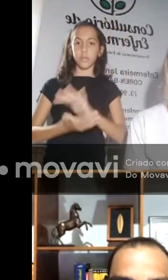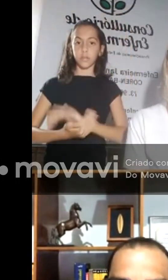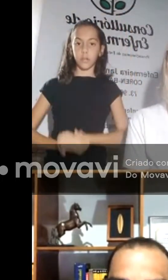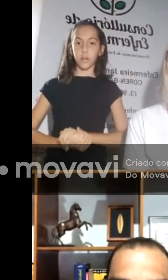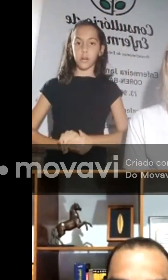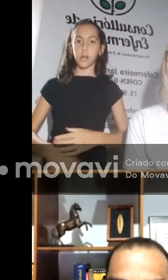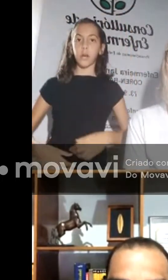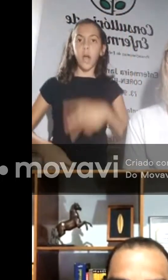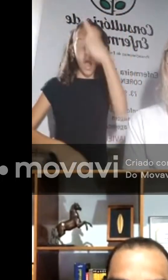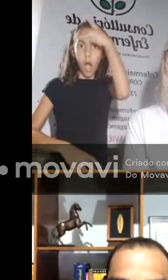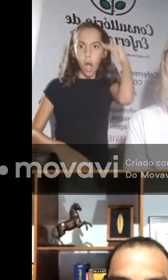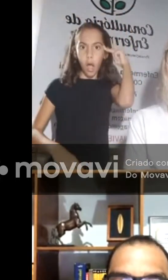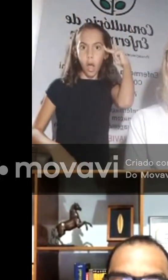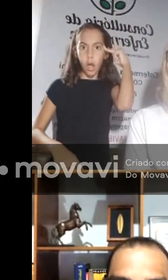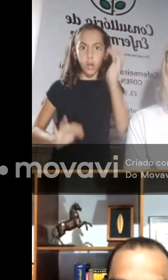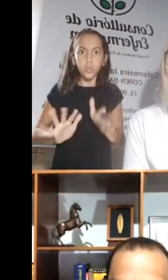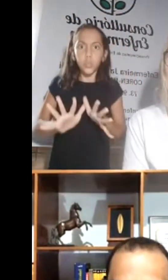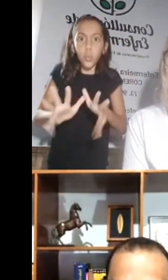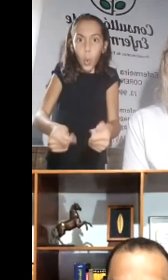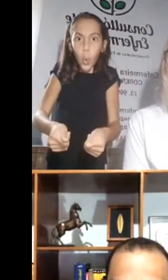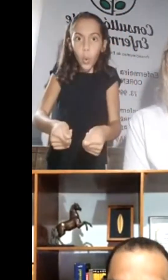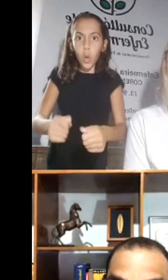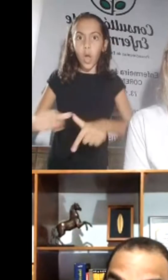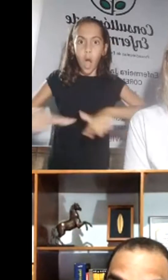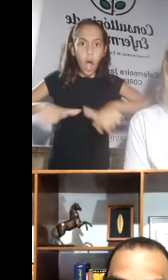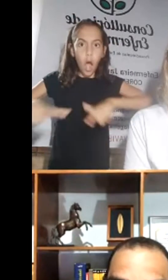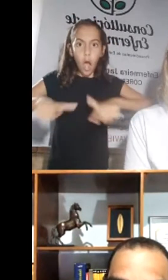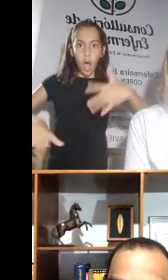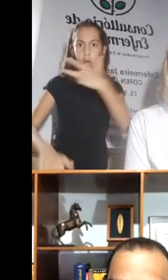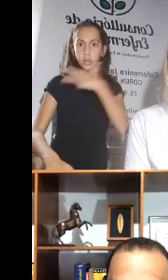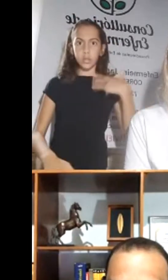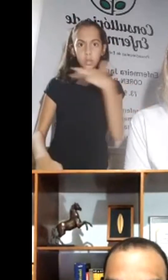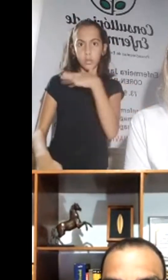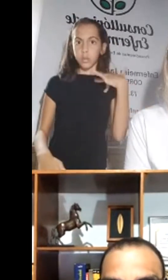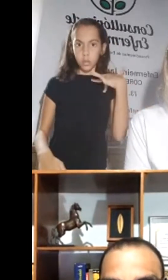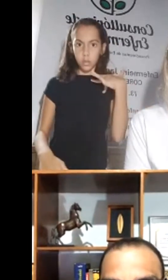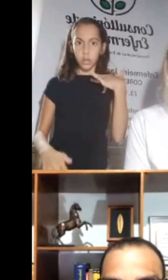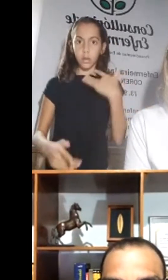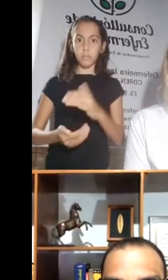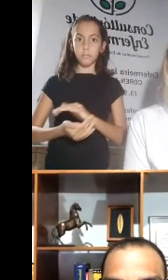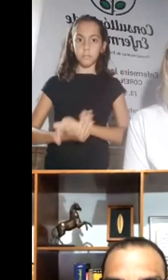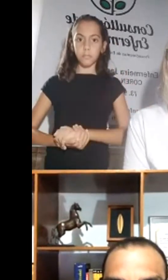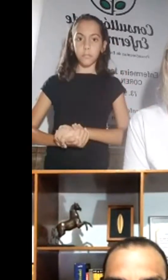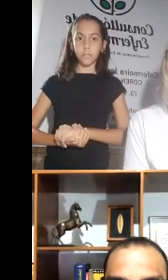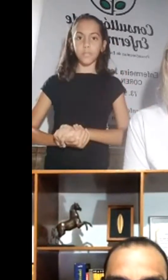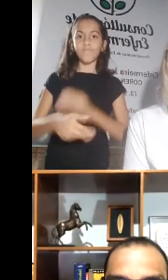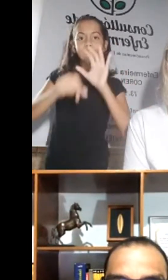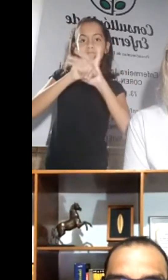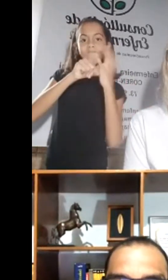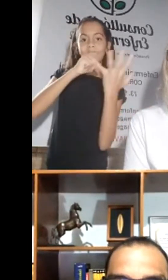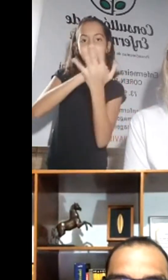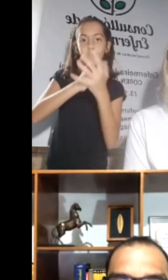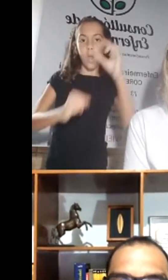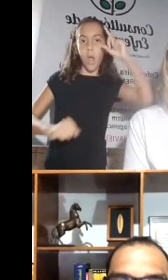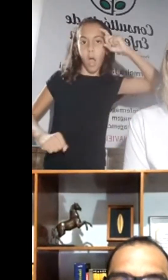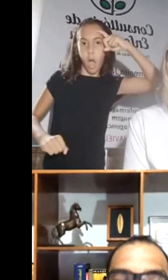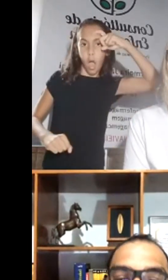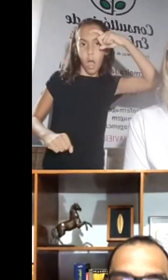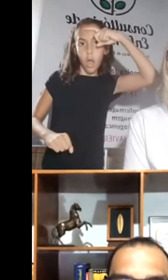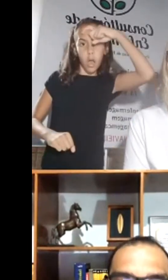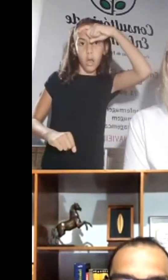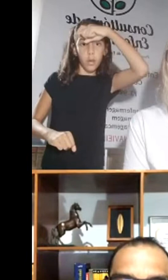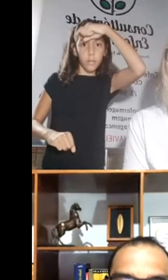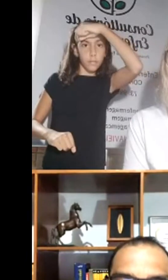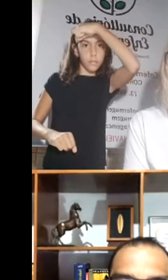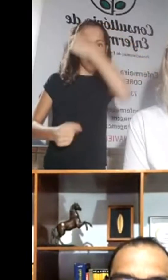aí há tanto tempo e principalmente, que foi sempre isso, mas principalmente nesse momento de pandemia aí, a equipe de enfermagem,